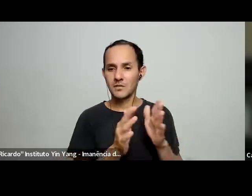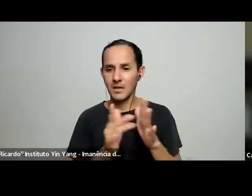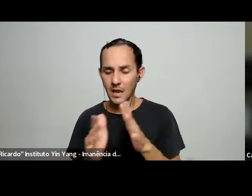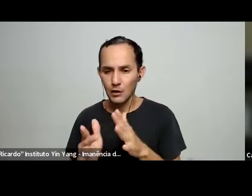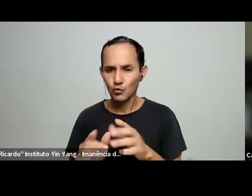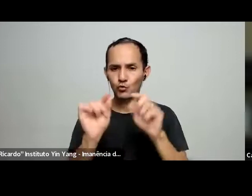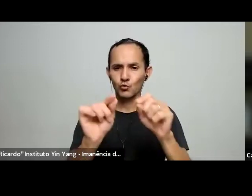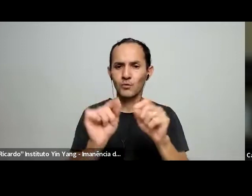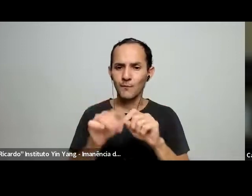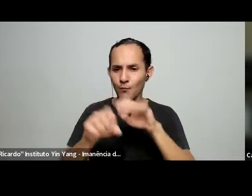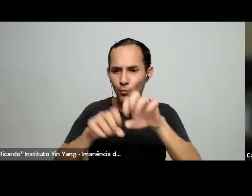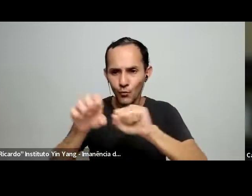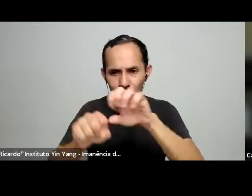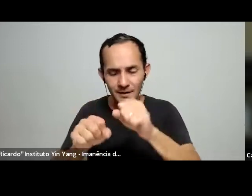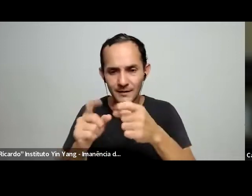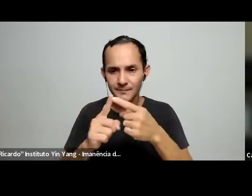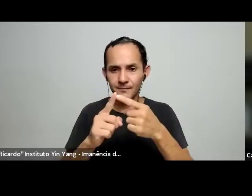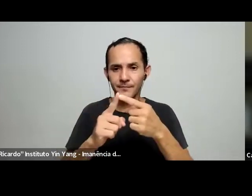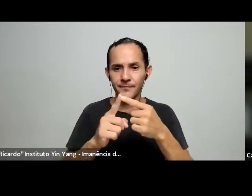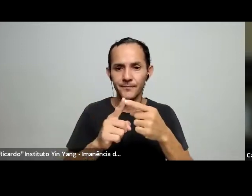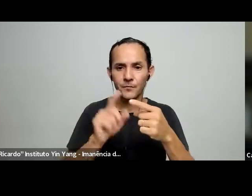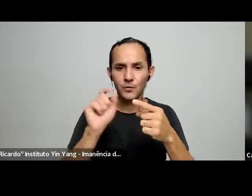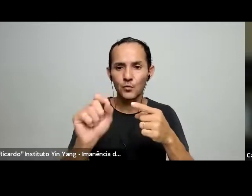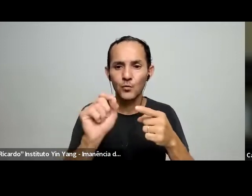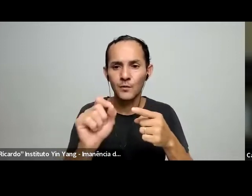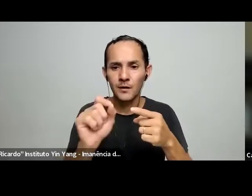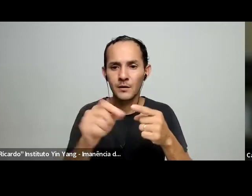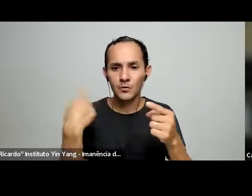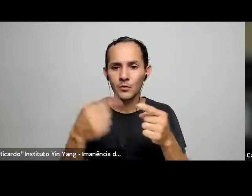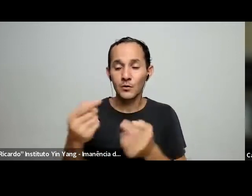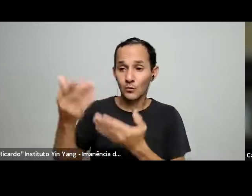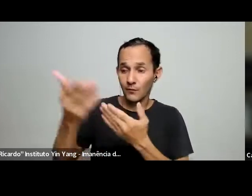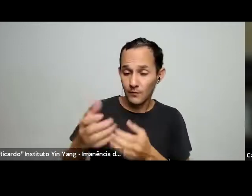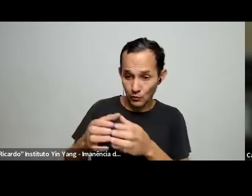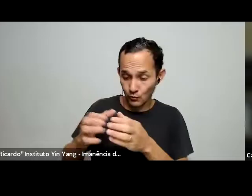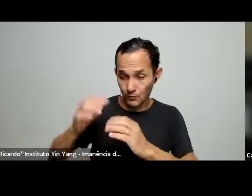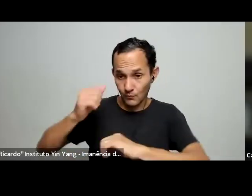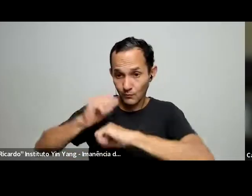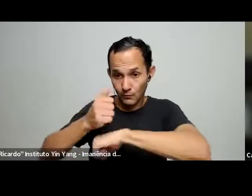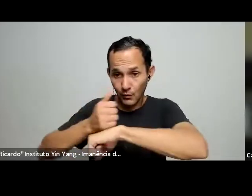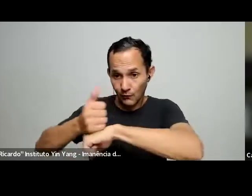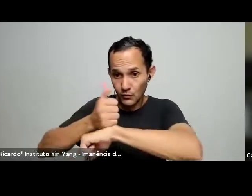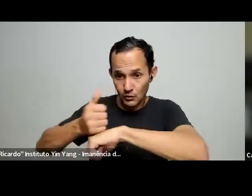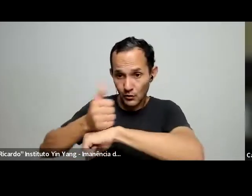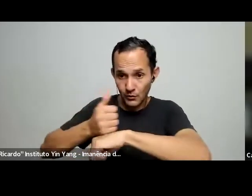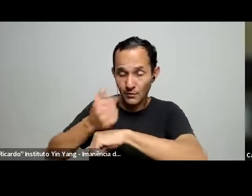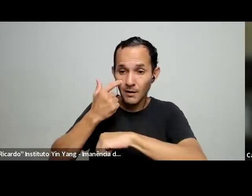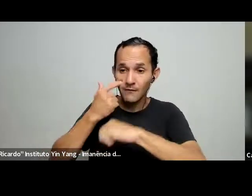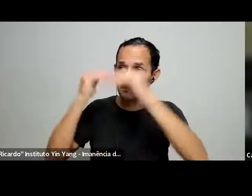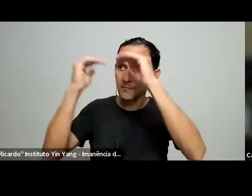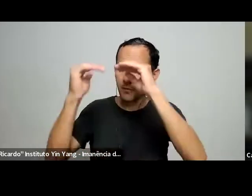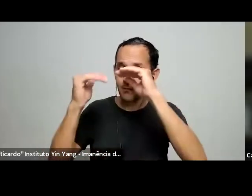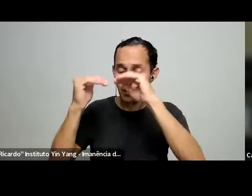de busca, onde a gente convoca um grupo de especialistas para determinar esses termos de